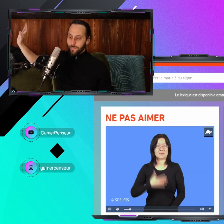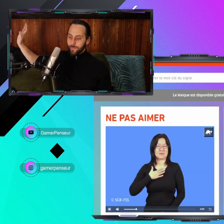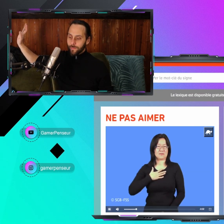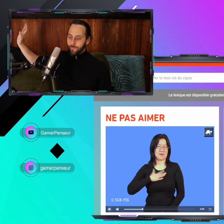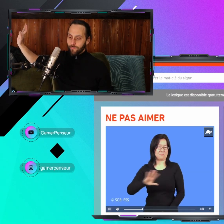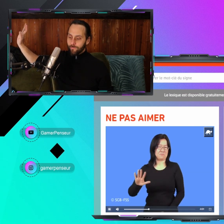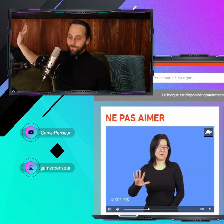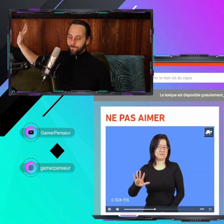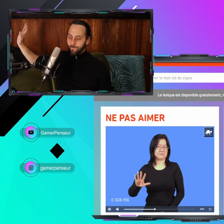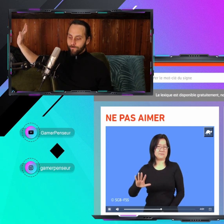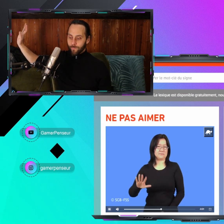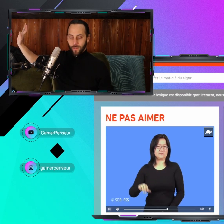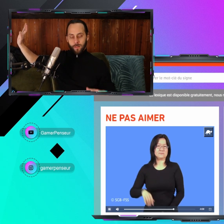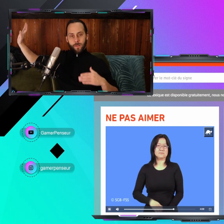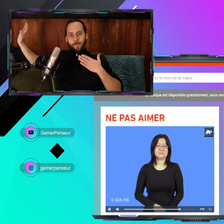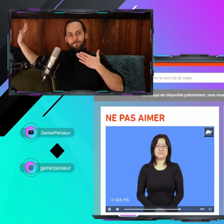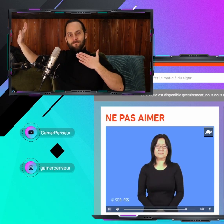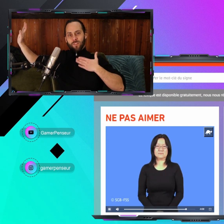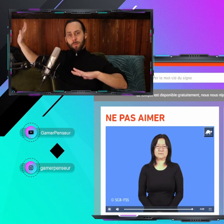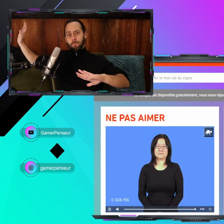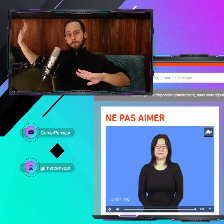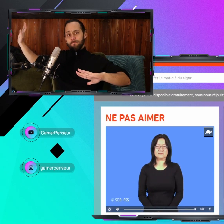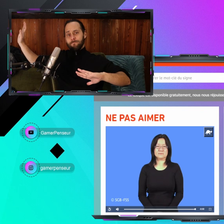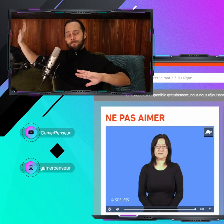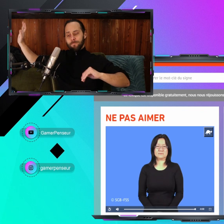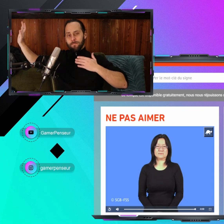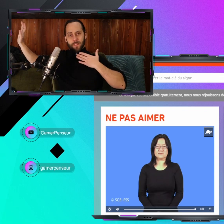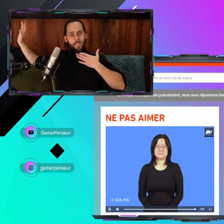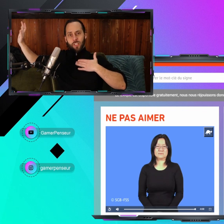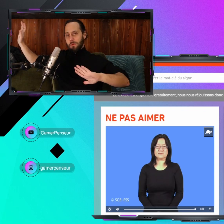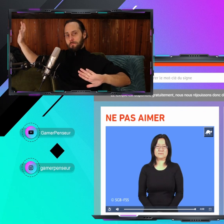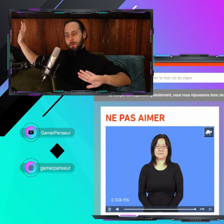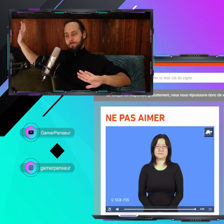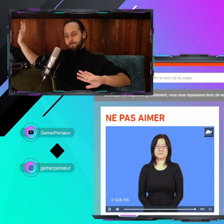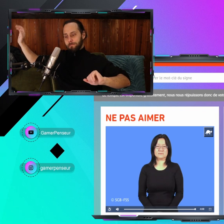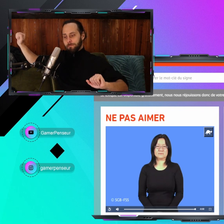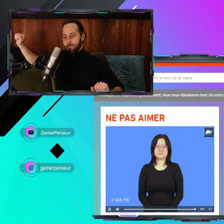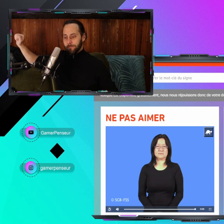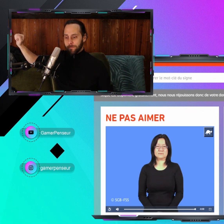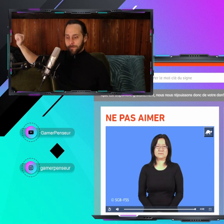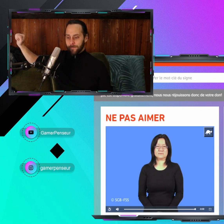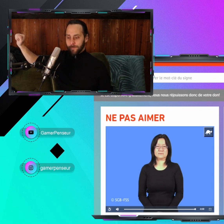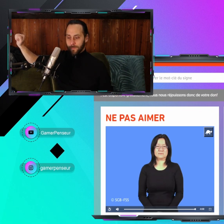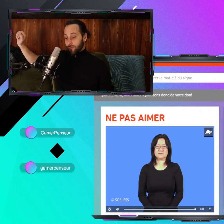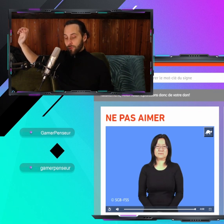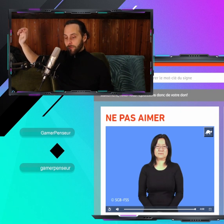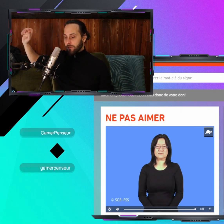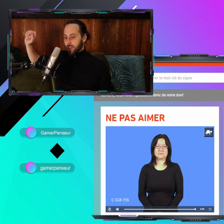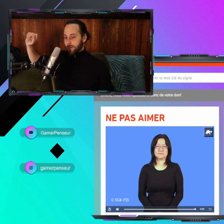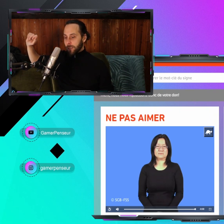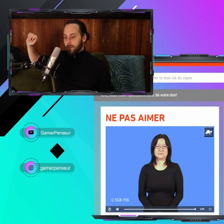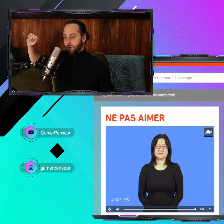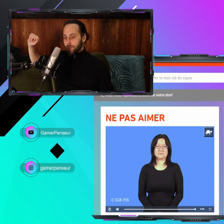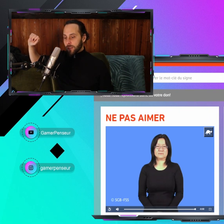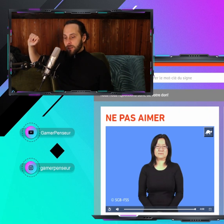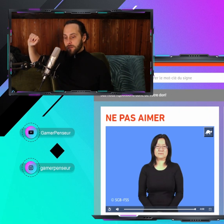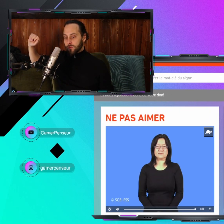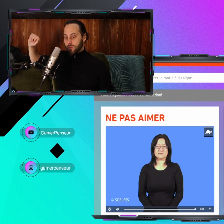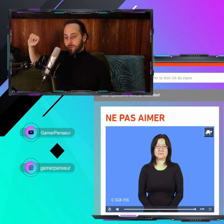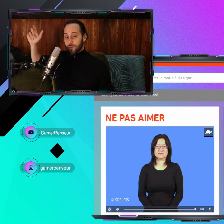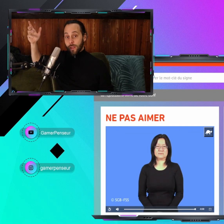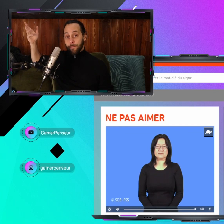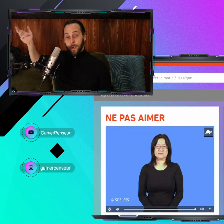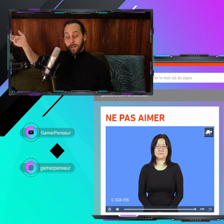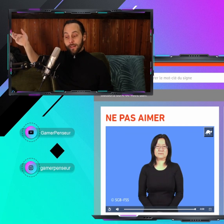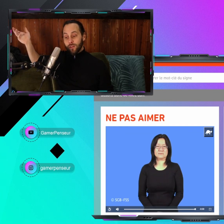signe. C'est ça, hein. J'aime pas. J'aime pas. De nouveau, la phrase va pas être très compliquée.